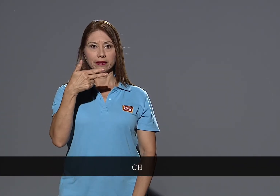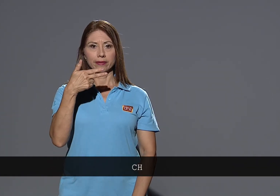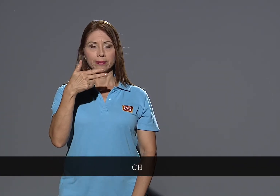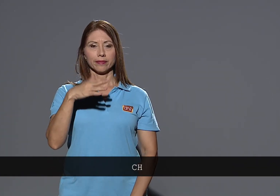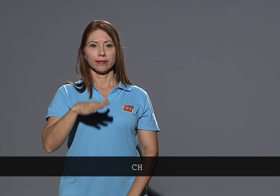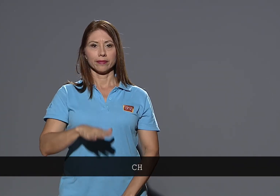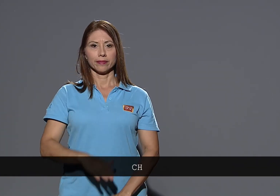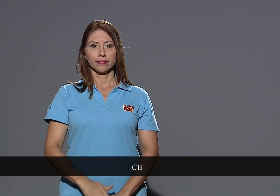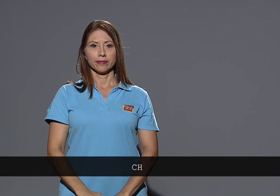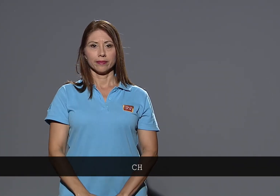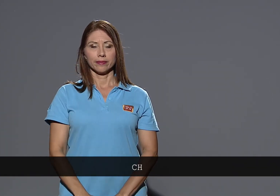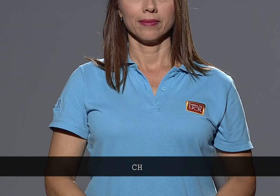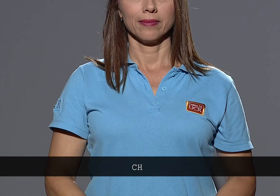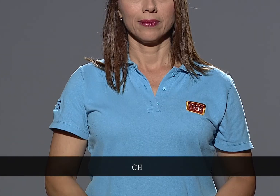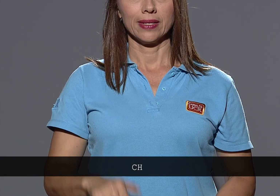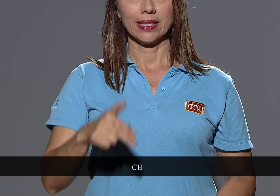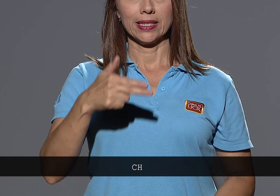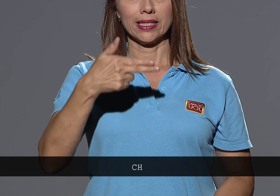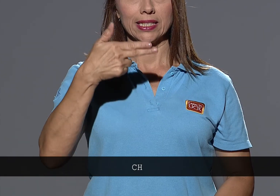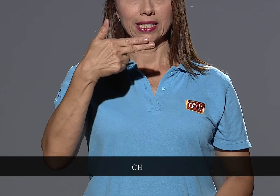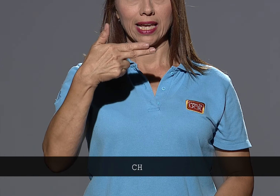Ch,